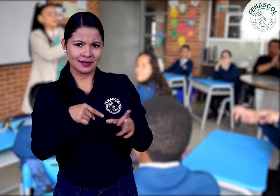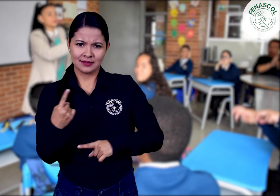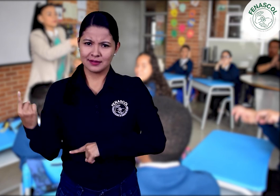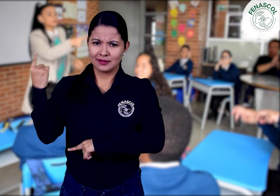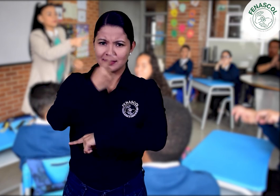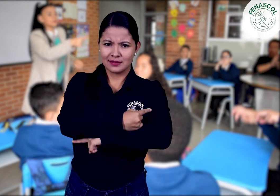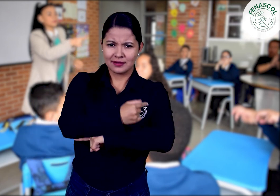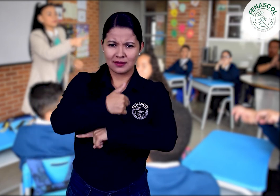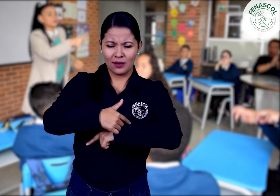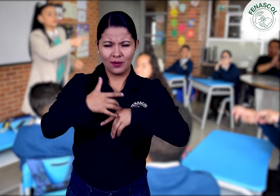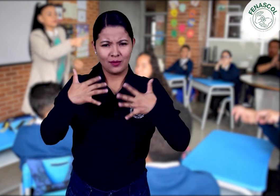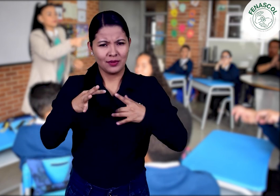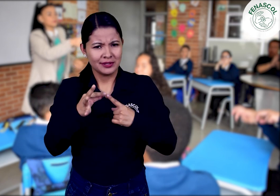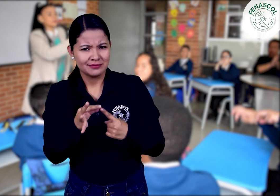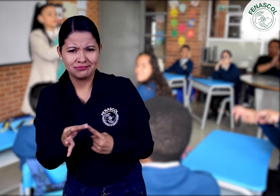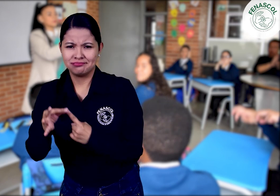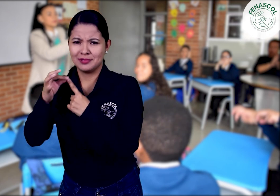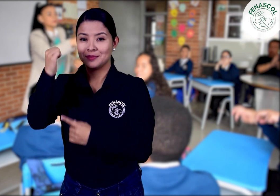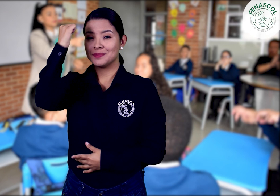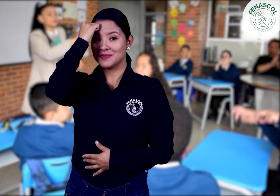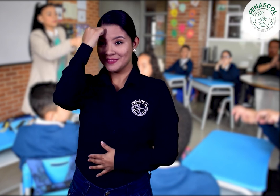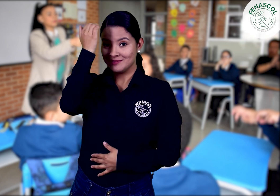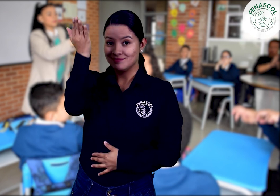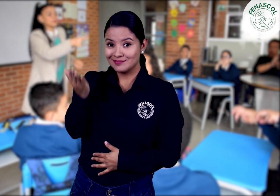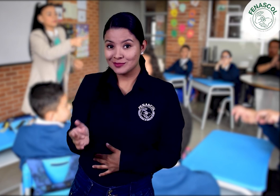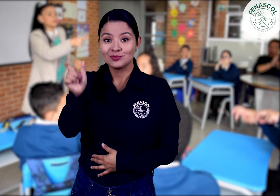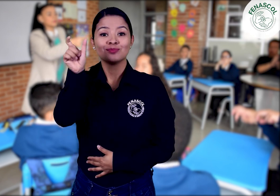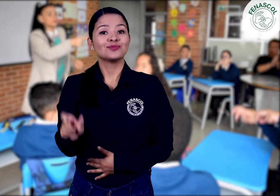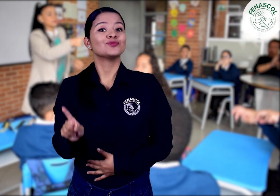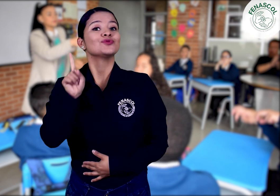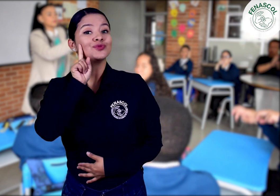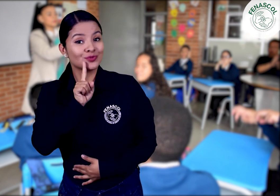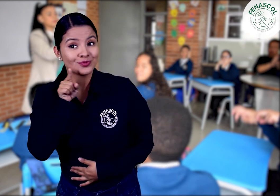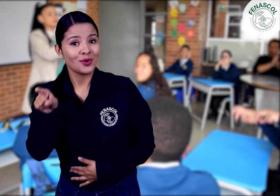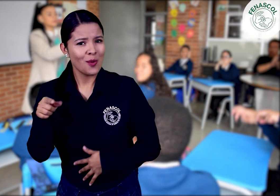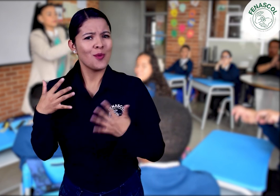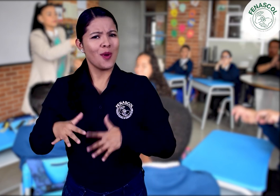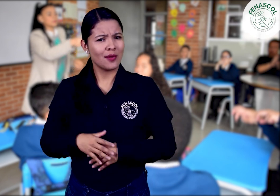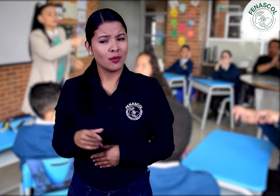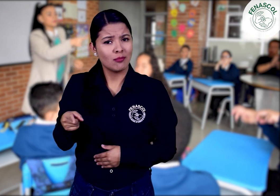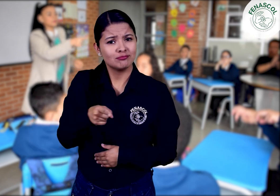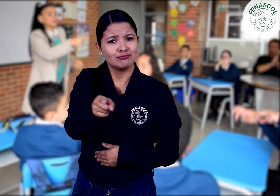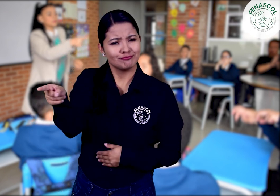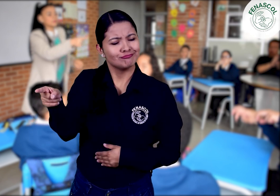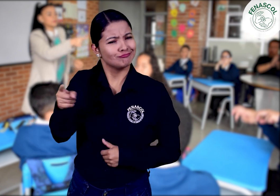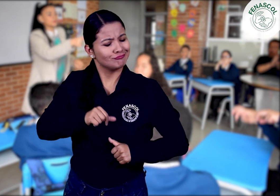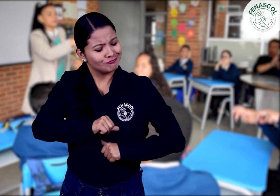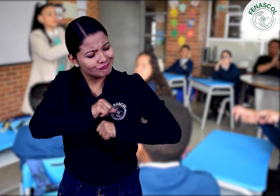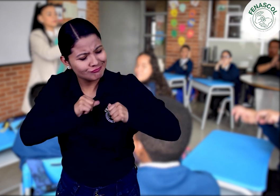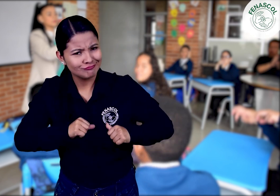Hoy es el día del maestro una fecha muy especial a los maestros sordos que tienen una responsabilidad muy especial